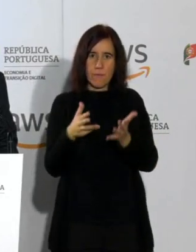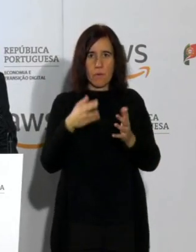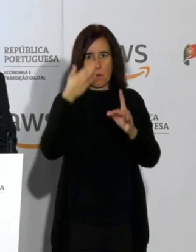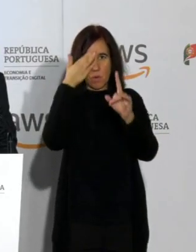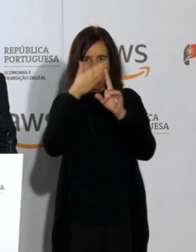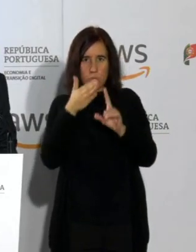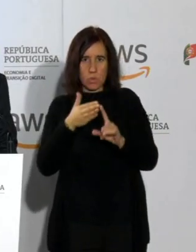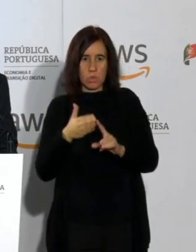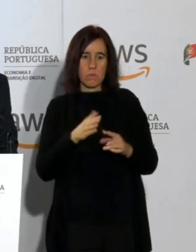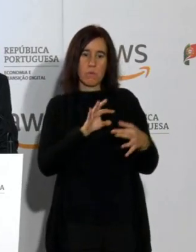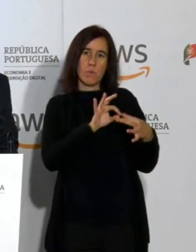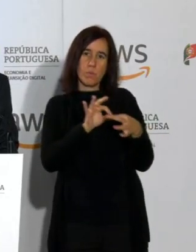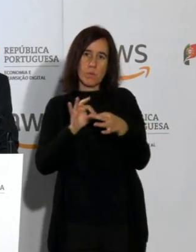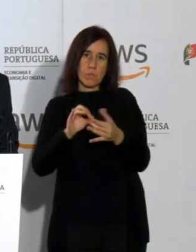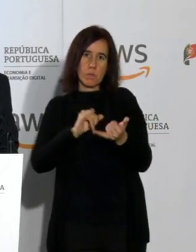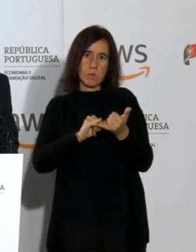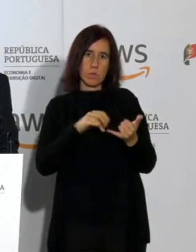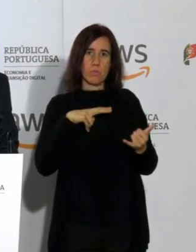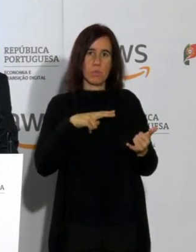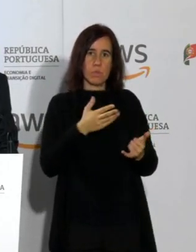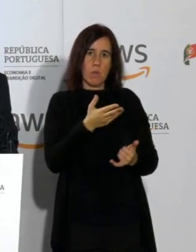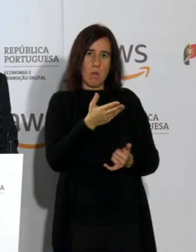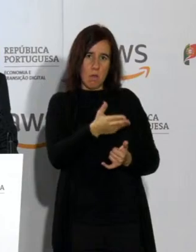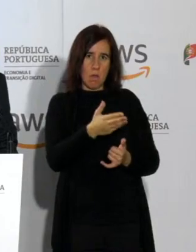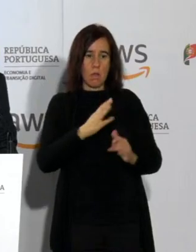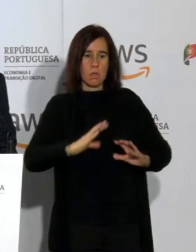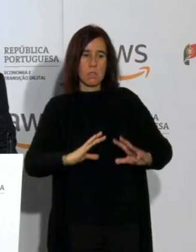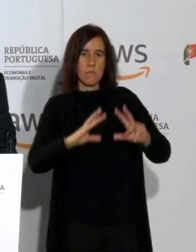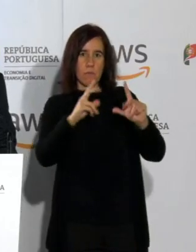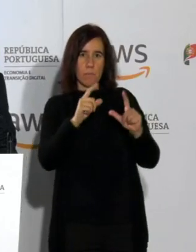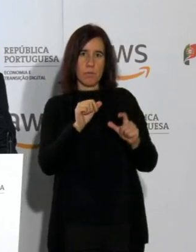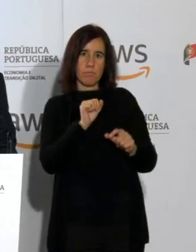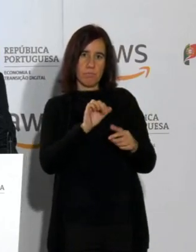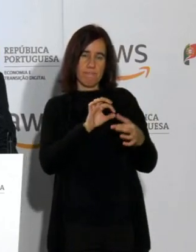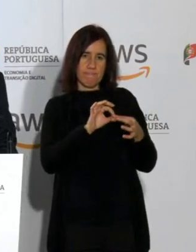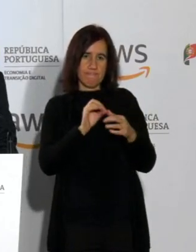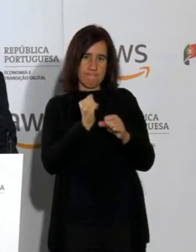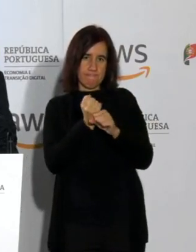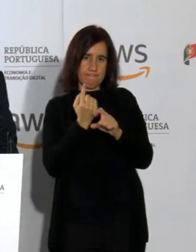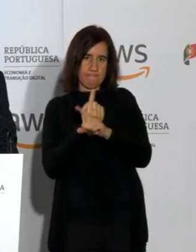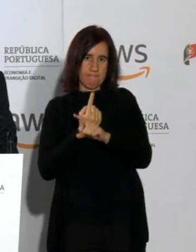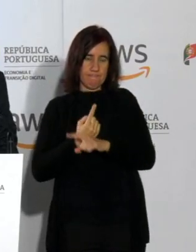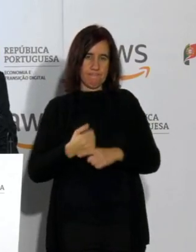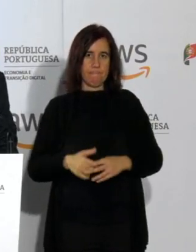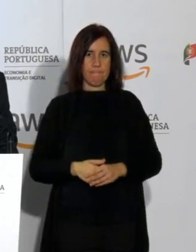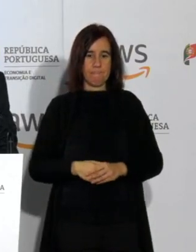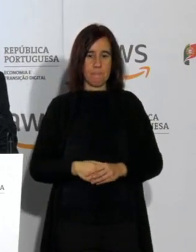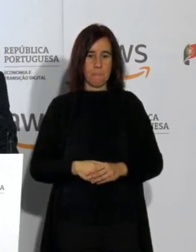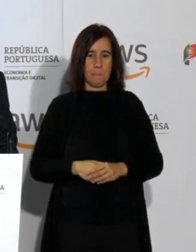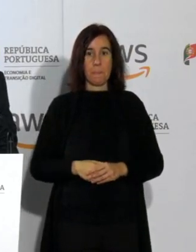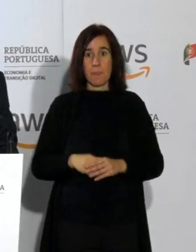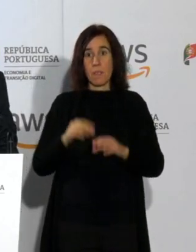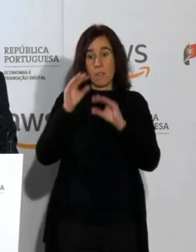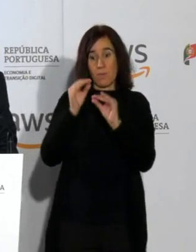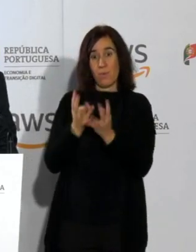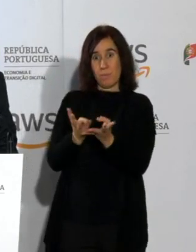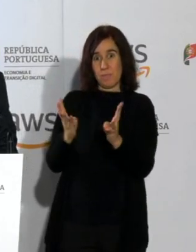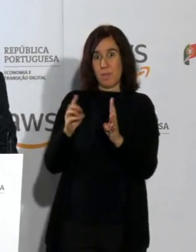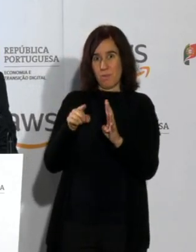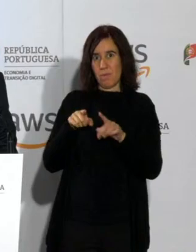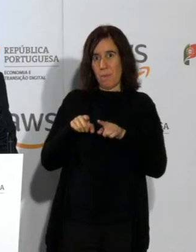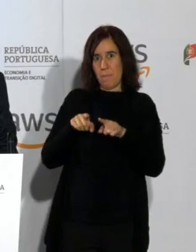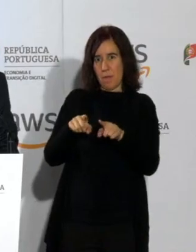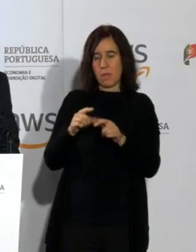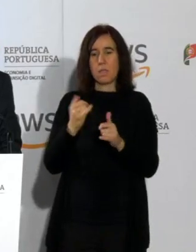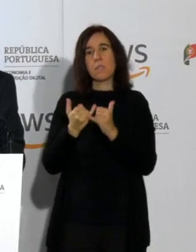objetivos, em cooperação com a Associação Portuguesa para o Desenvolvimento das Comunicações. A parte da formação, a transformação